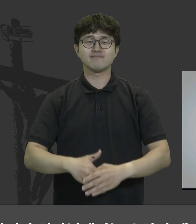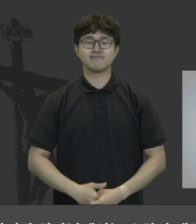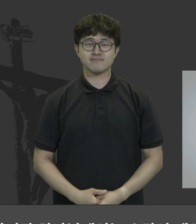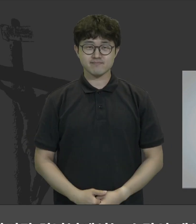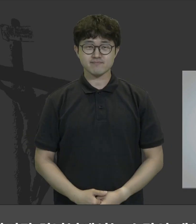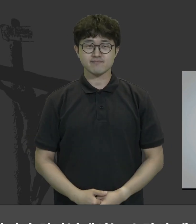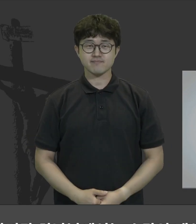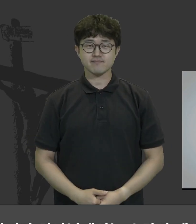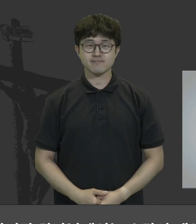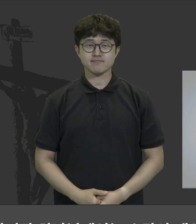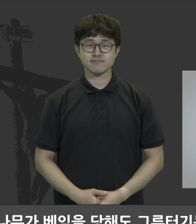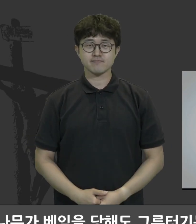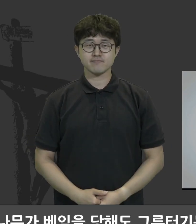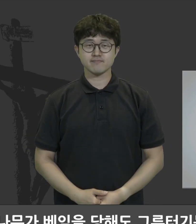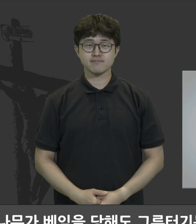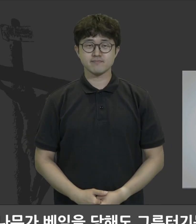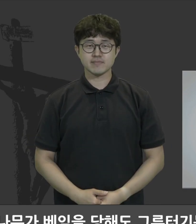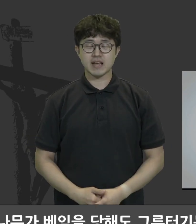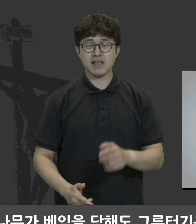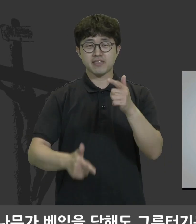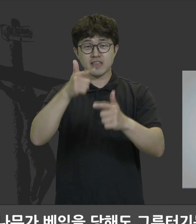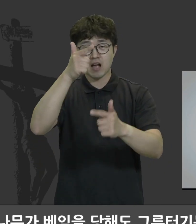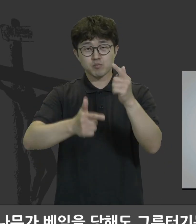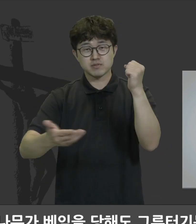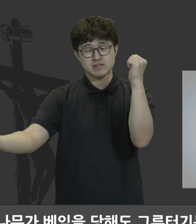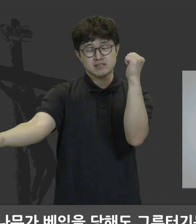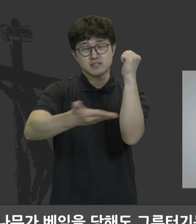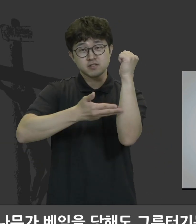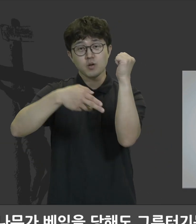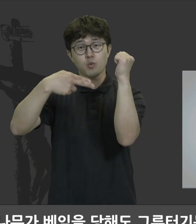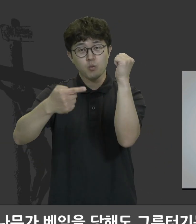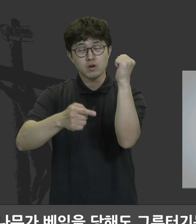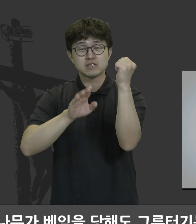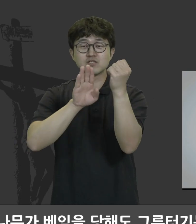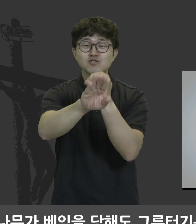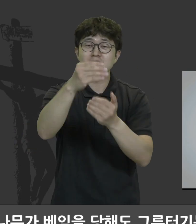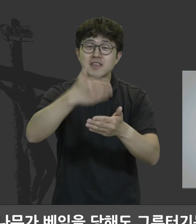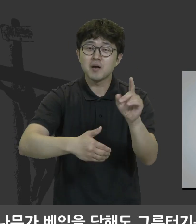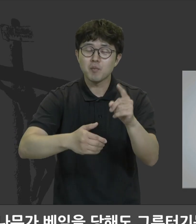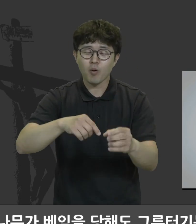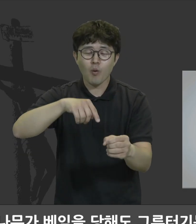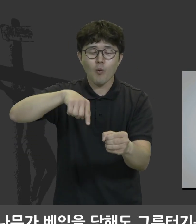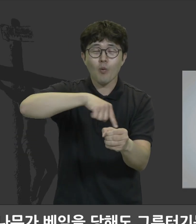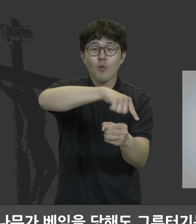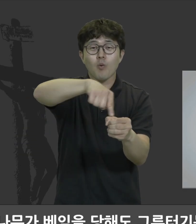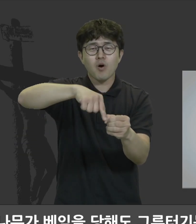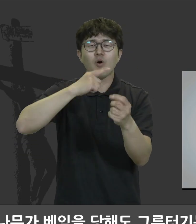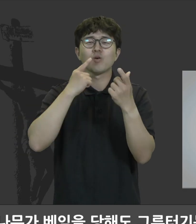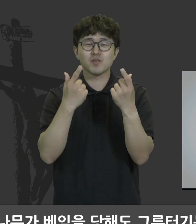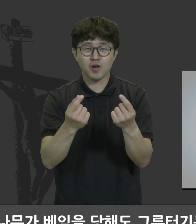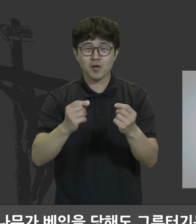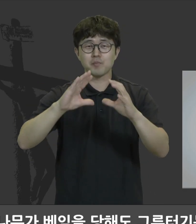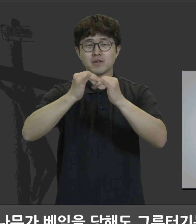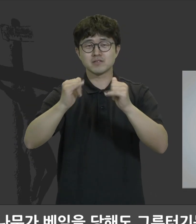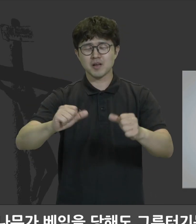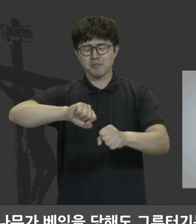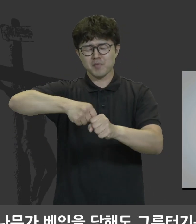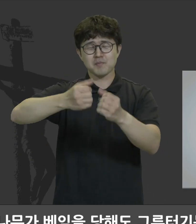마치십니다. 나무가 배임을 당해도 그루터기는 남는 것처럼 백성들이 심판을 당해도 거룩한